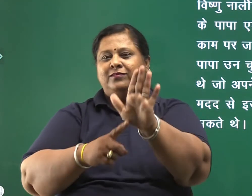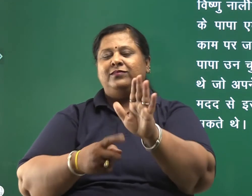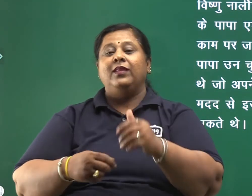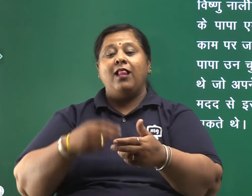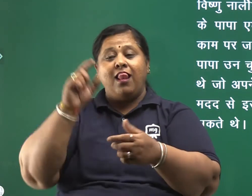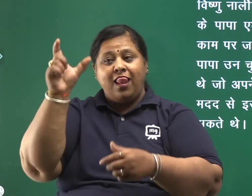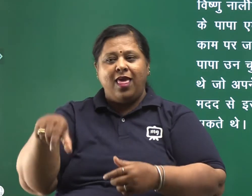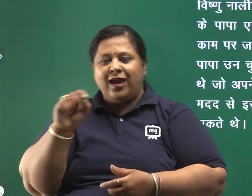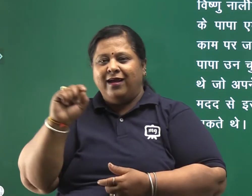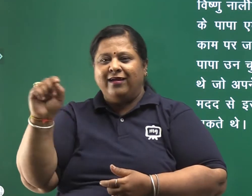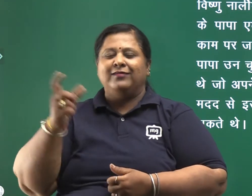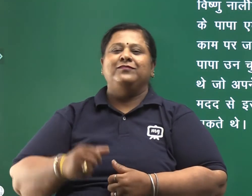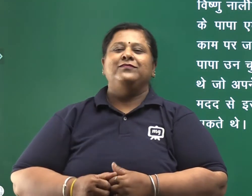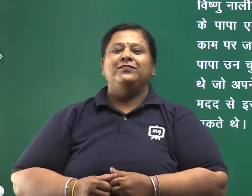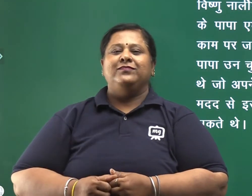लेखक